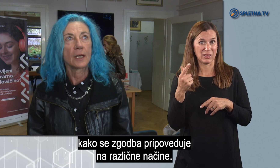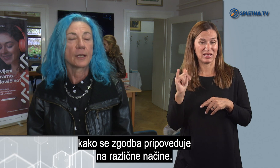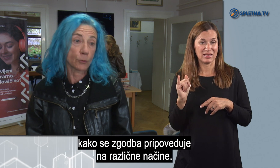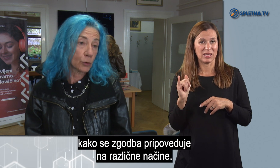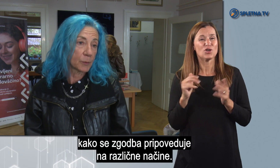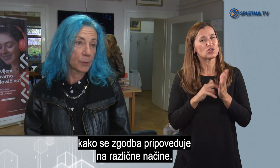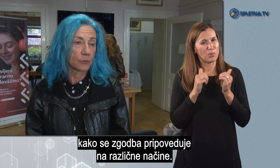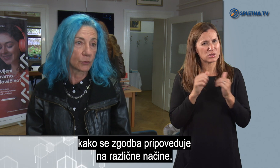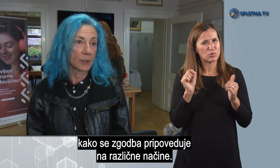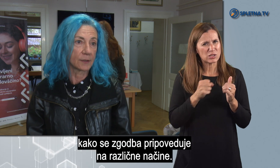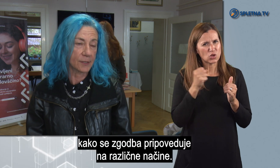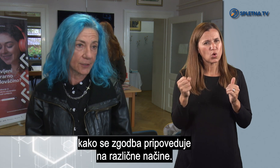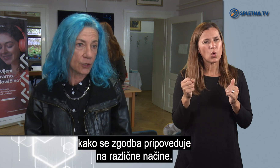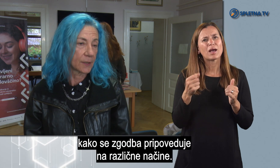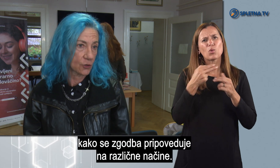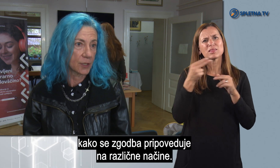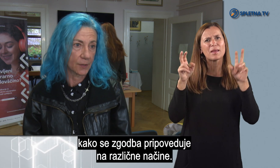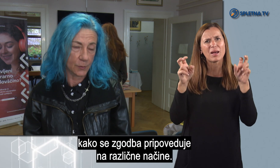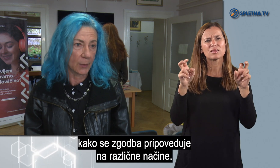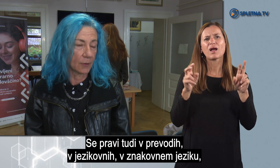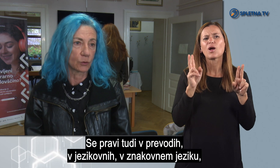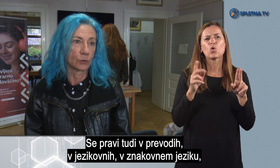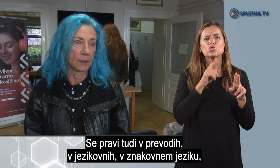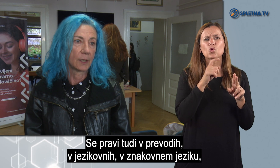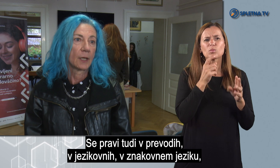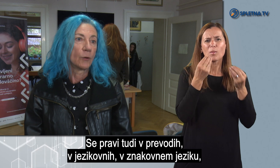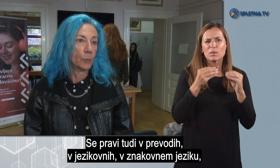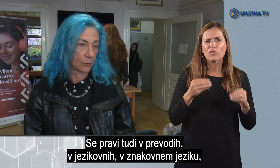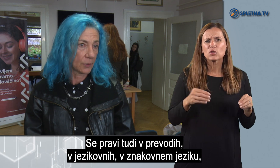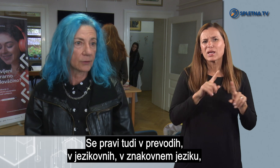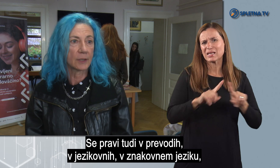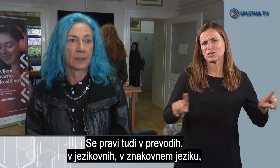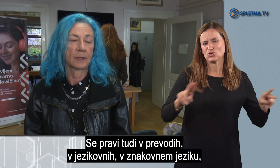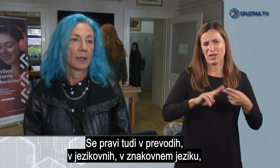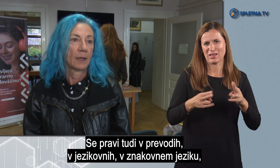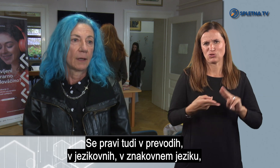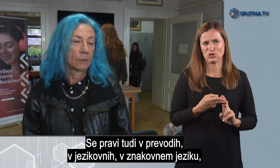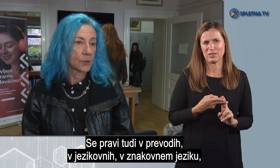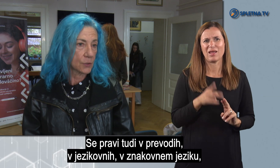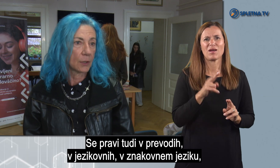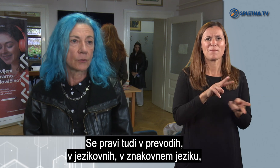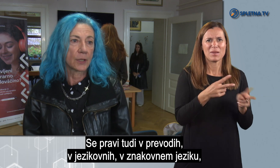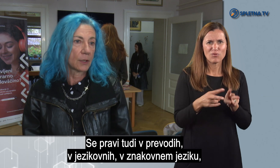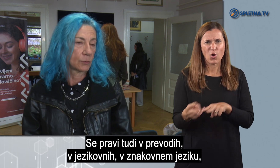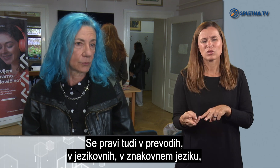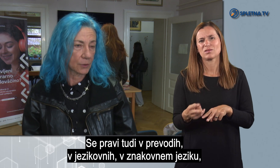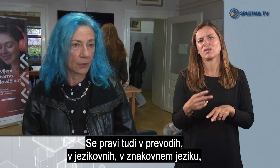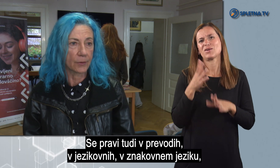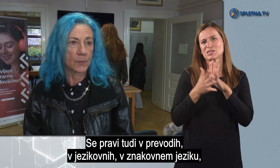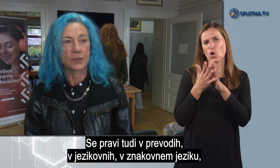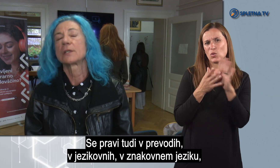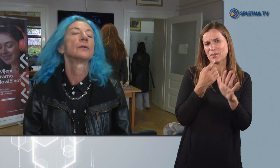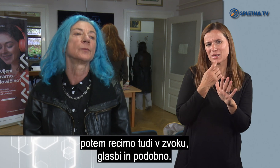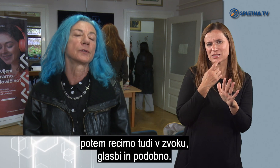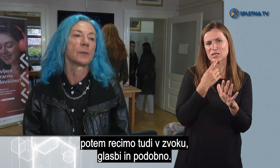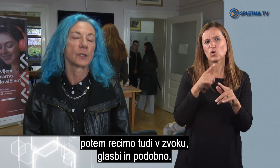se zgodba pripoveduje na različne načine, se pravi tudi v prevodih, v jezikovnih, v